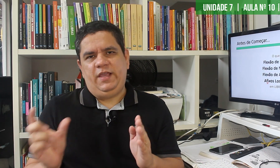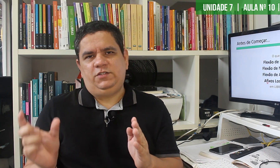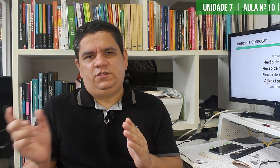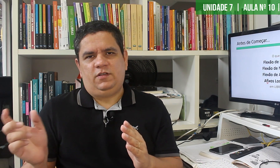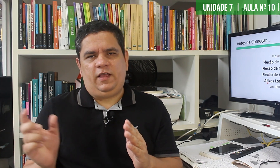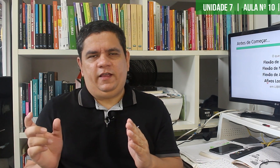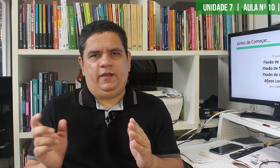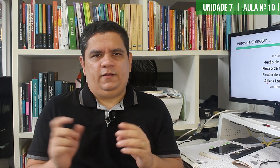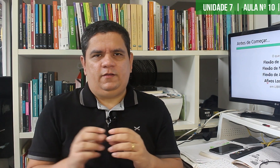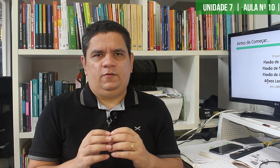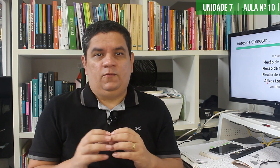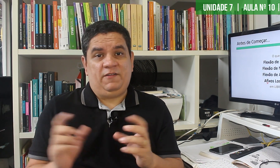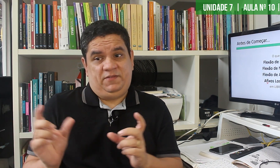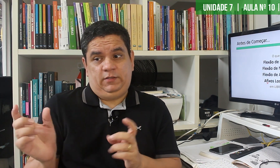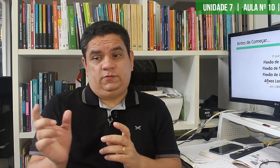mente é um afixo que